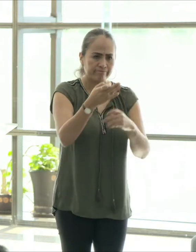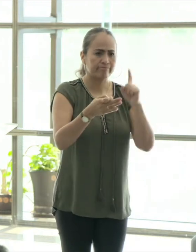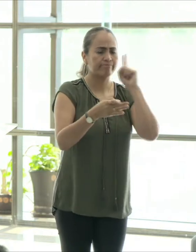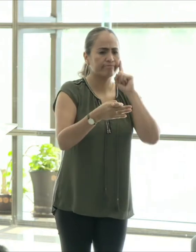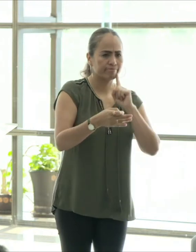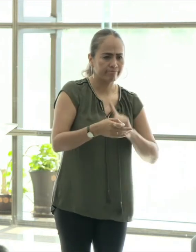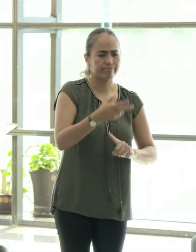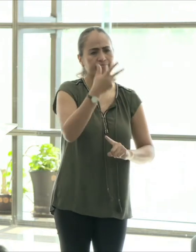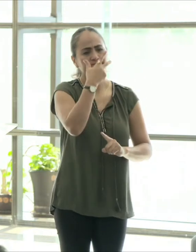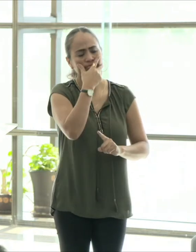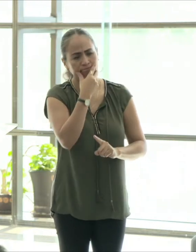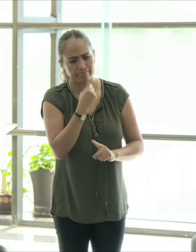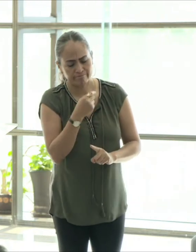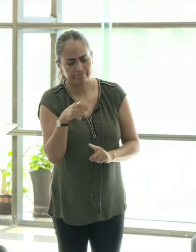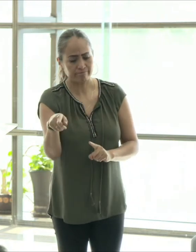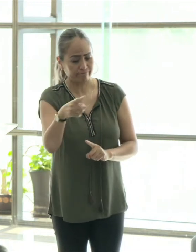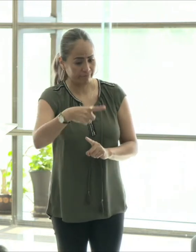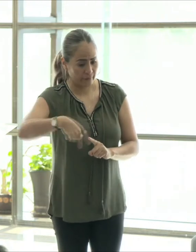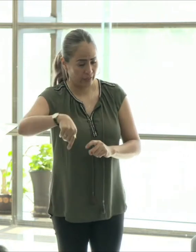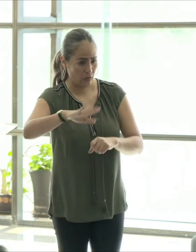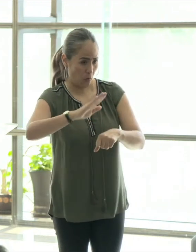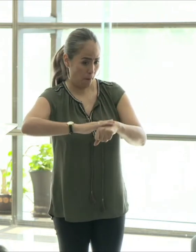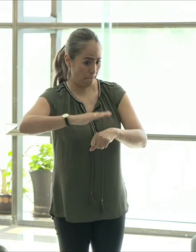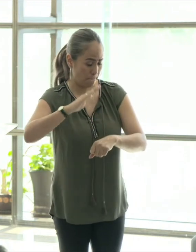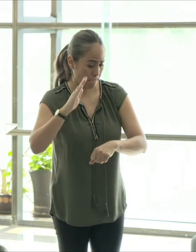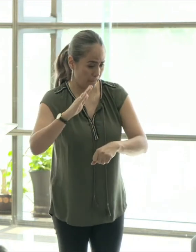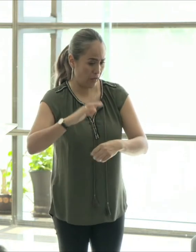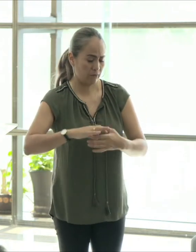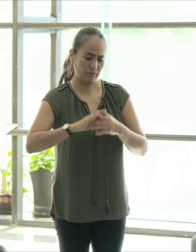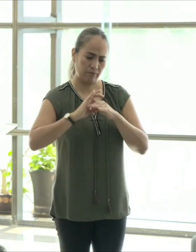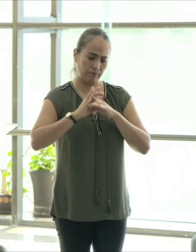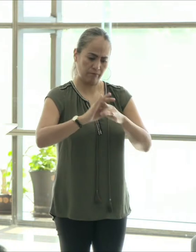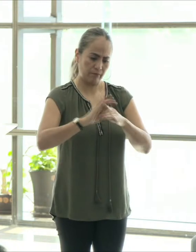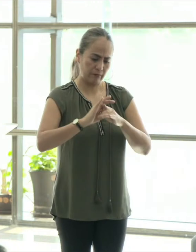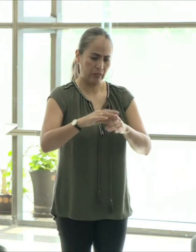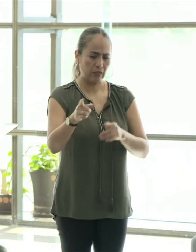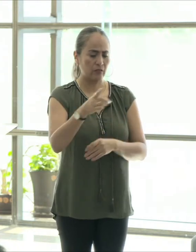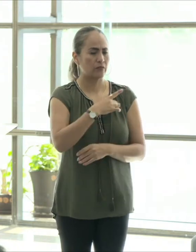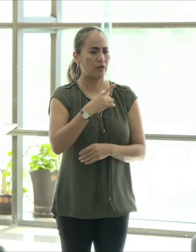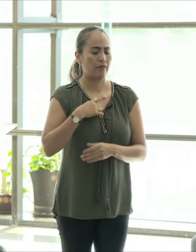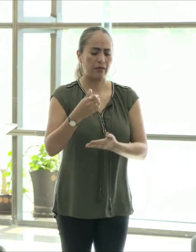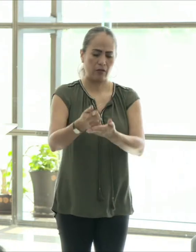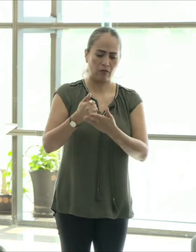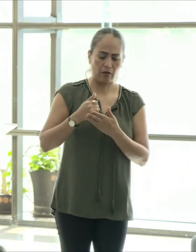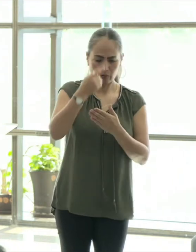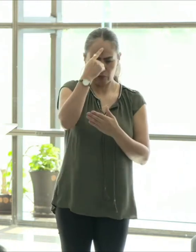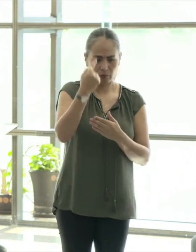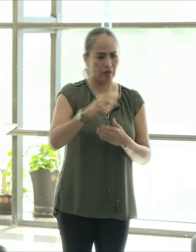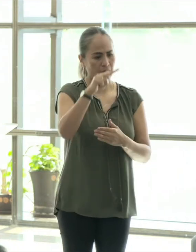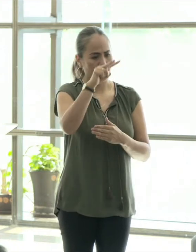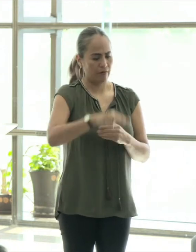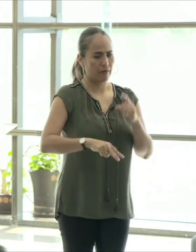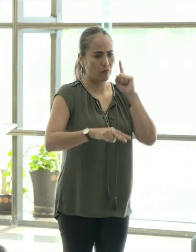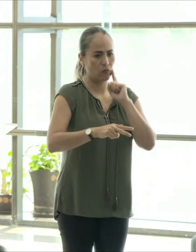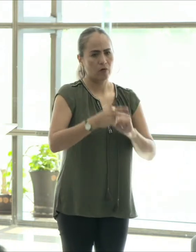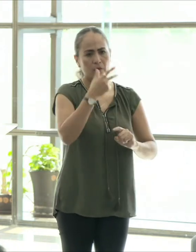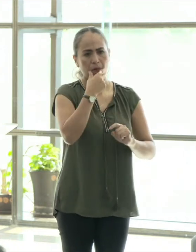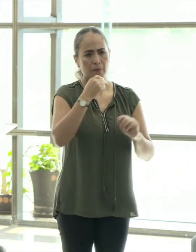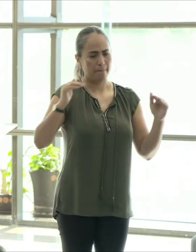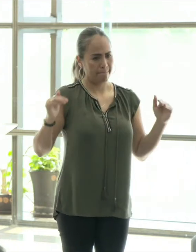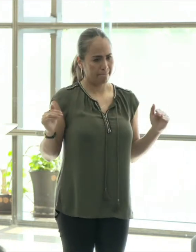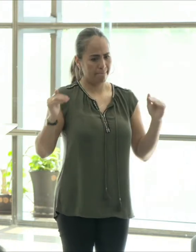principalmente los hombres porque son los que los grandes aliados y los que nos tienen que ayudar mucho para poder lograr también erradicar